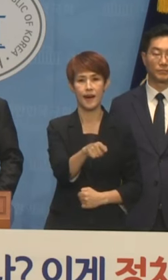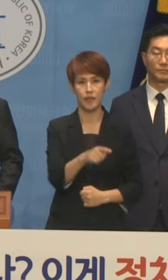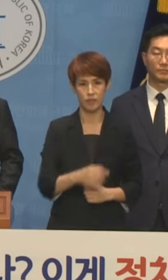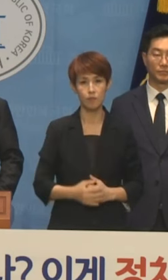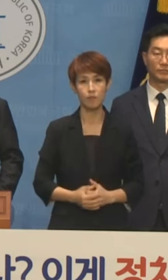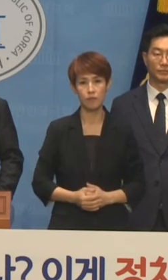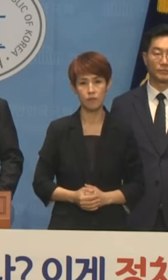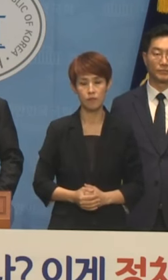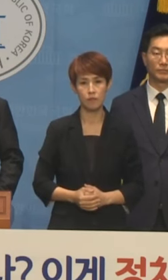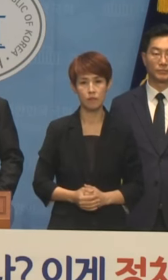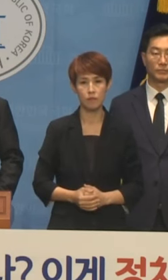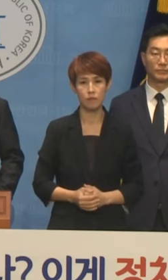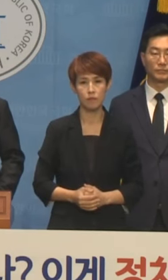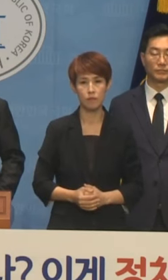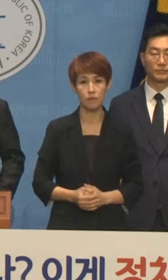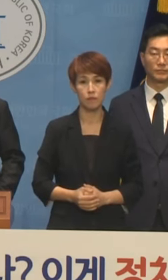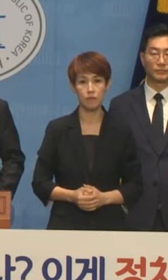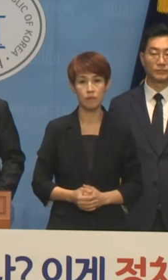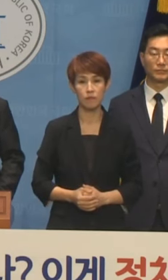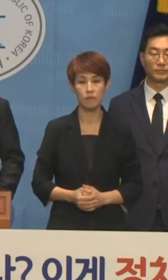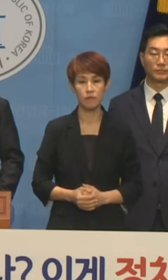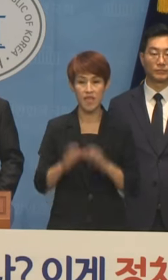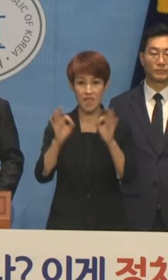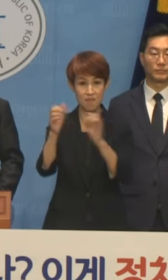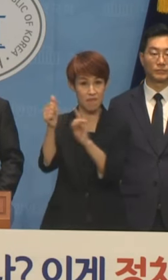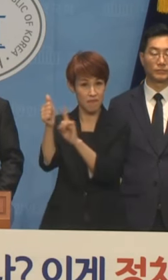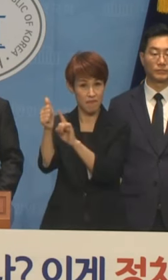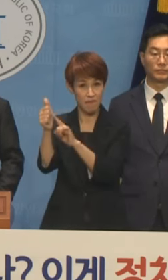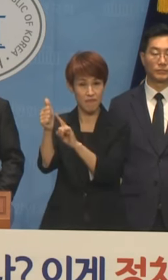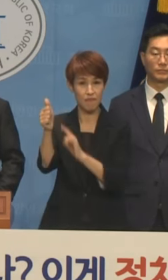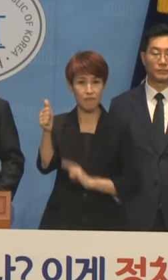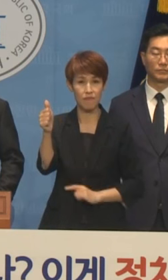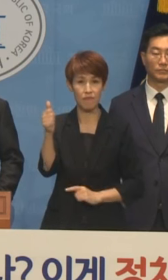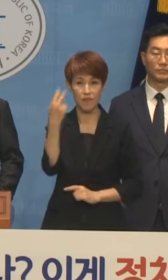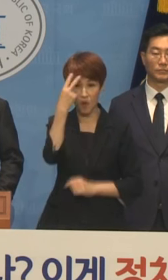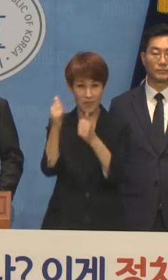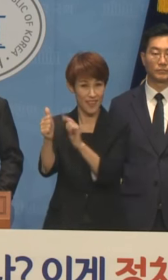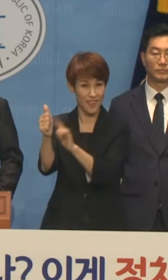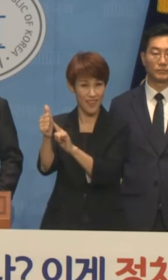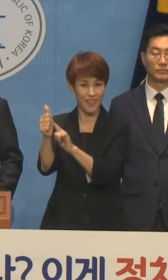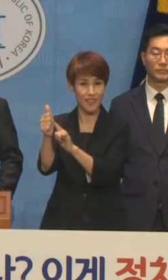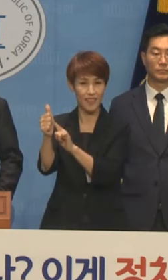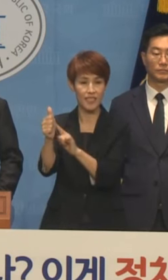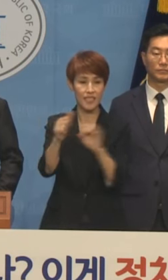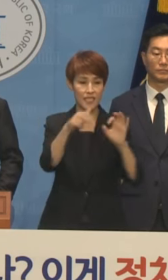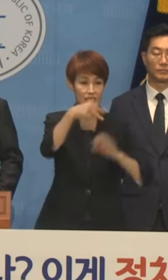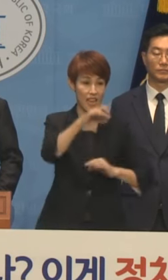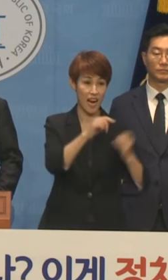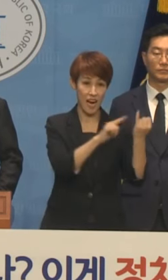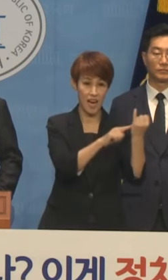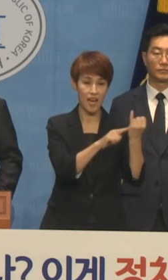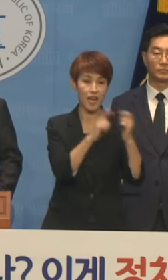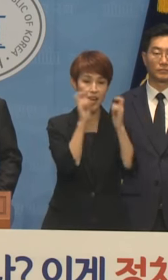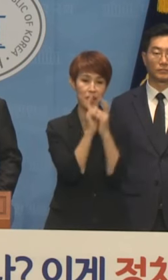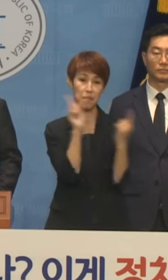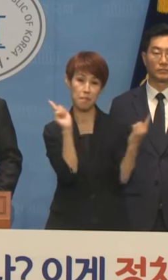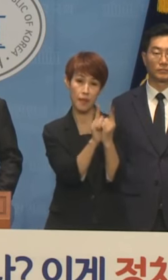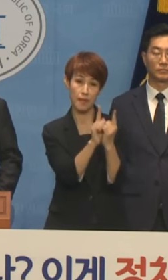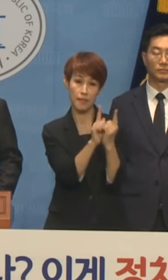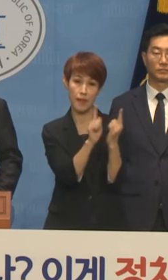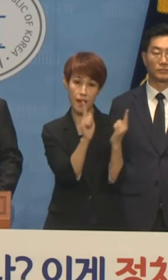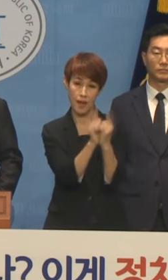명백합니다. 최소한 김영철 검사는 장시호 씨와 사적인